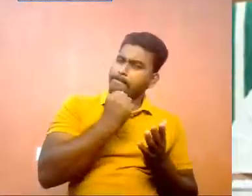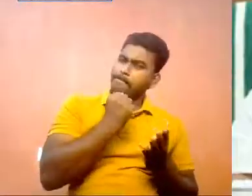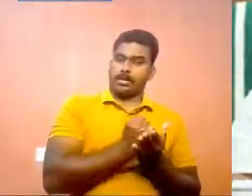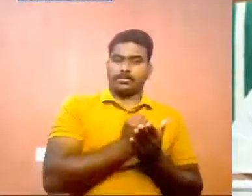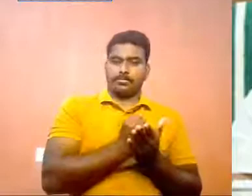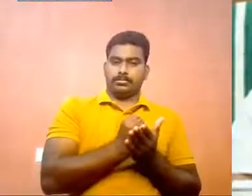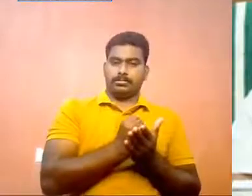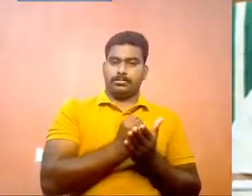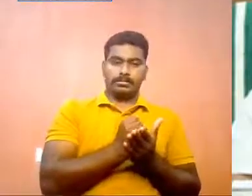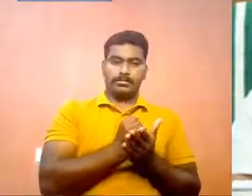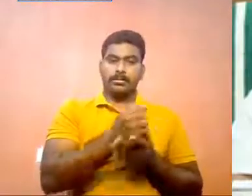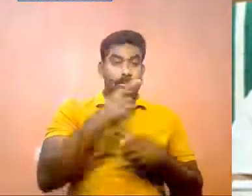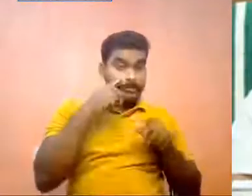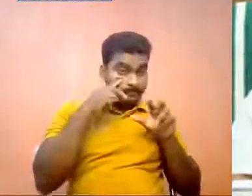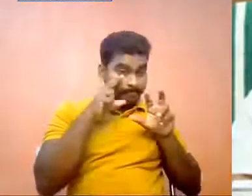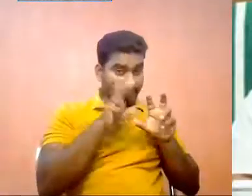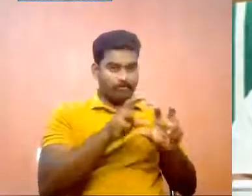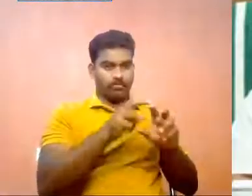നിരീക്ഷണത്തിൽ കഴിയേണ്ടതാണ്.